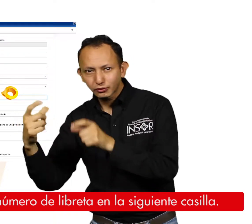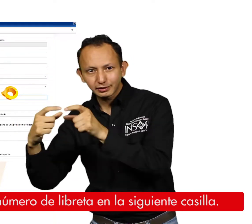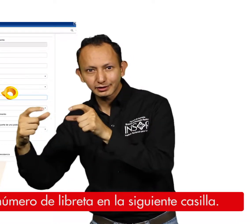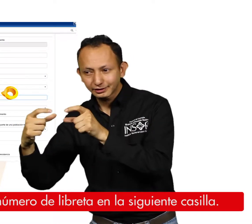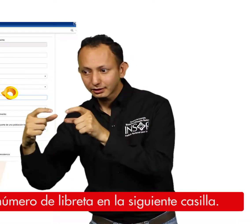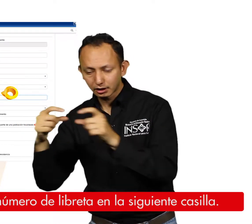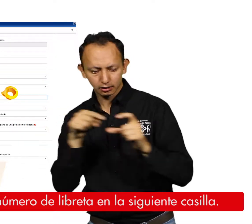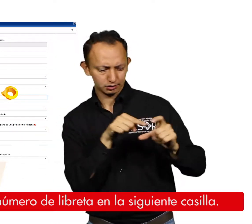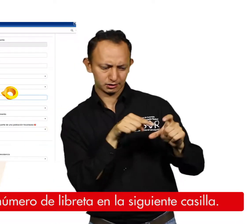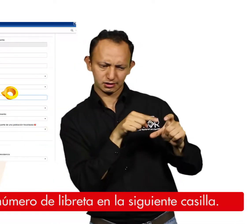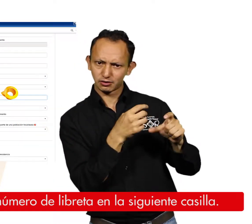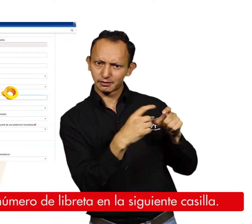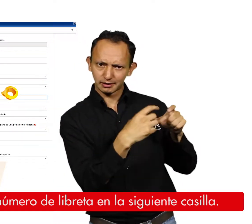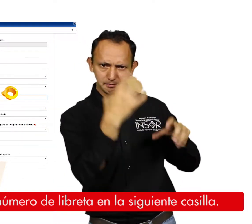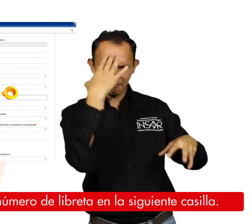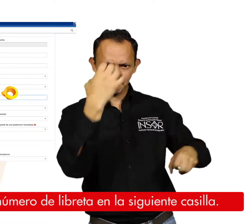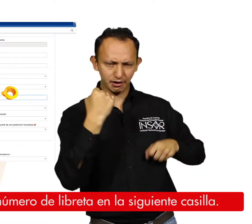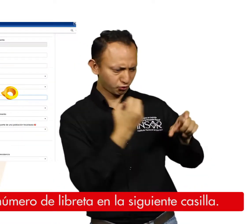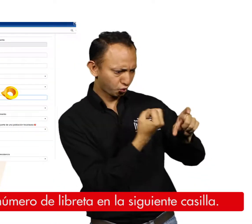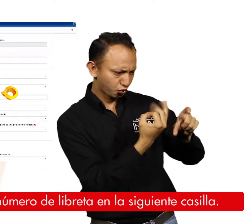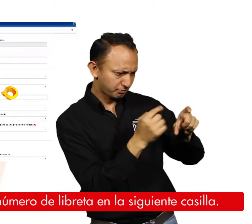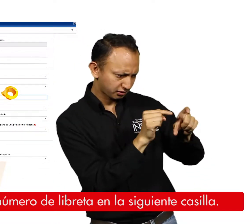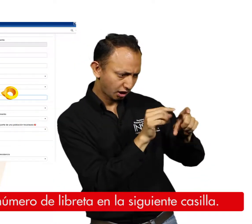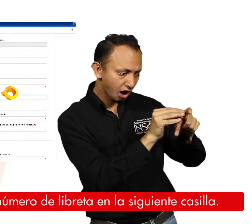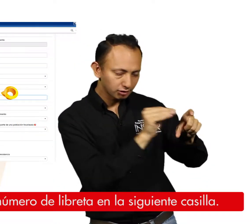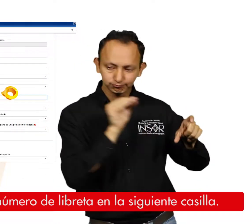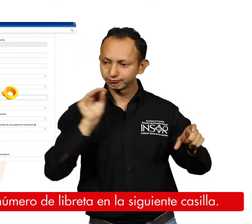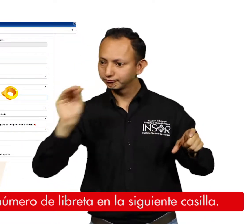Ahora ponga el número de libreta en la siguiente casilla.